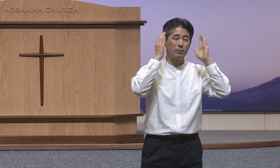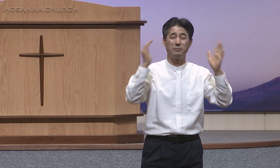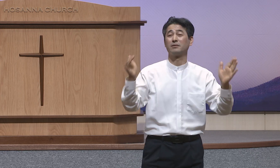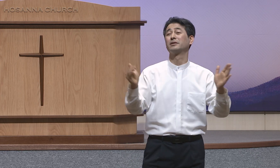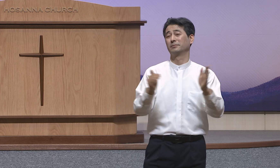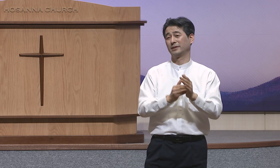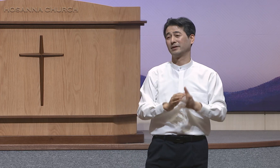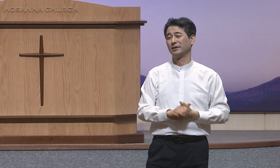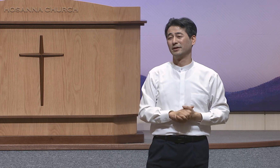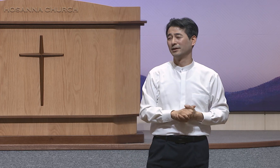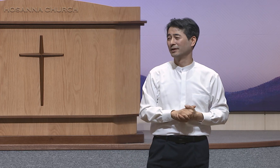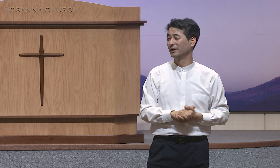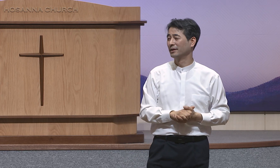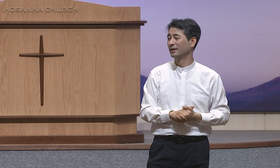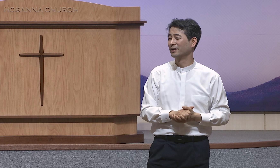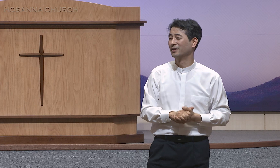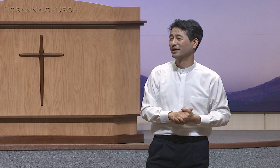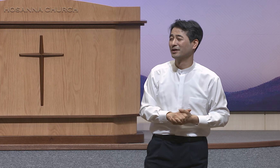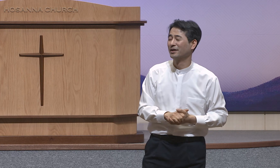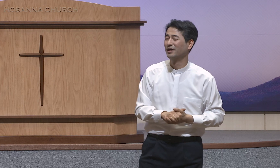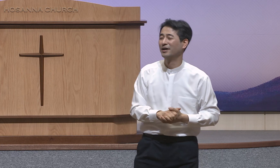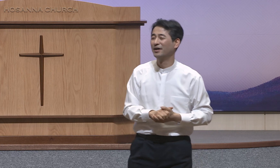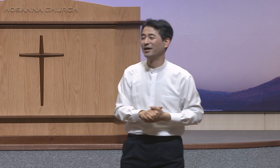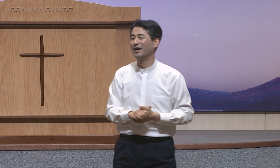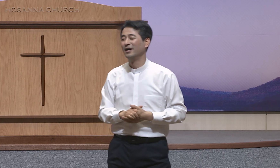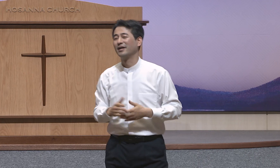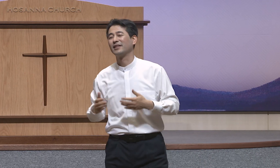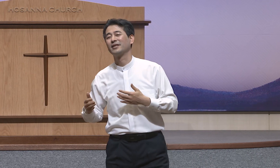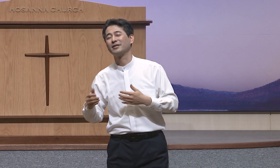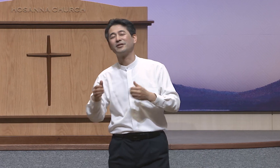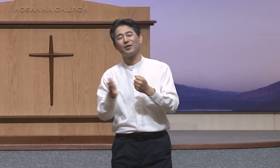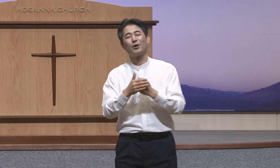그렇게 4년 동안 공부를 마칠 수가 있었습니다.